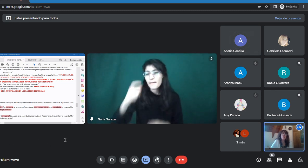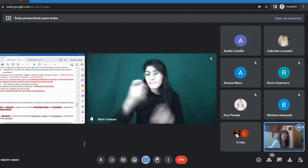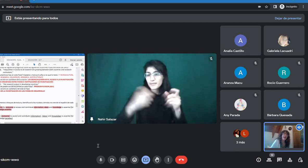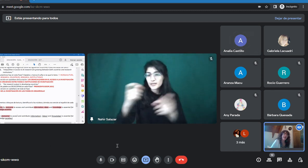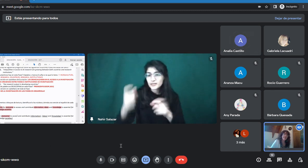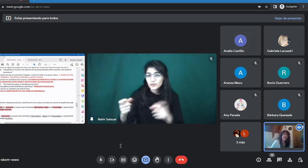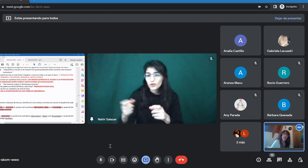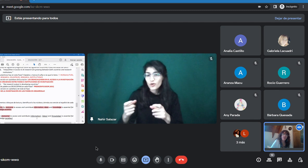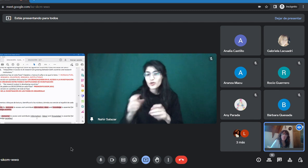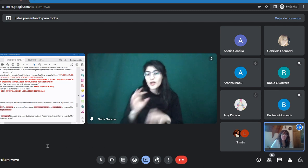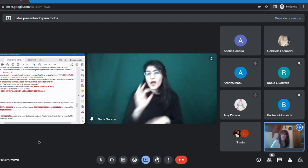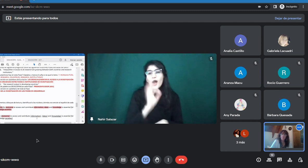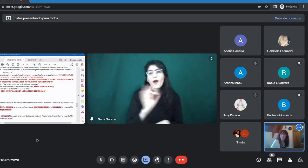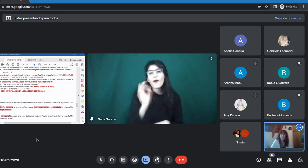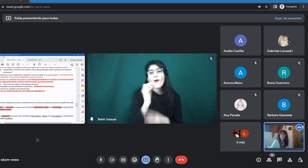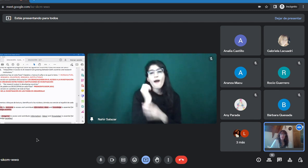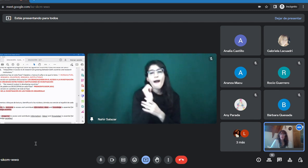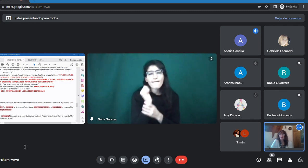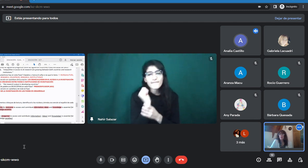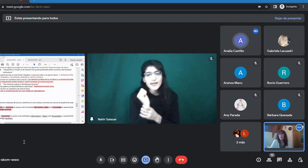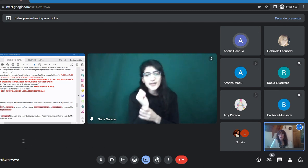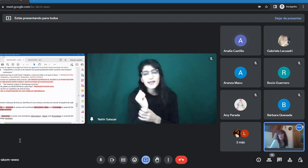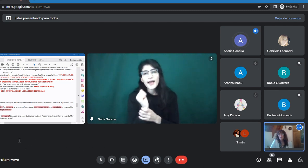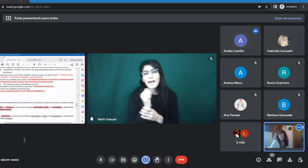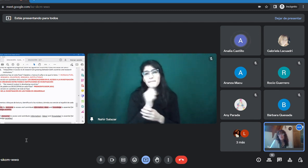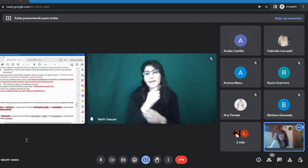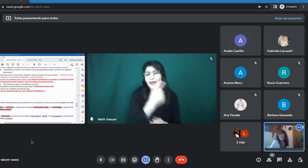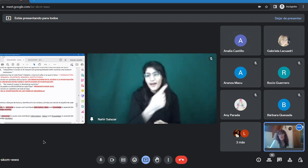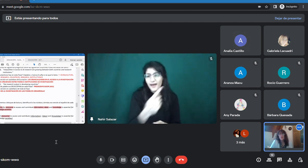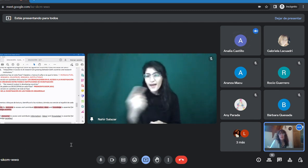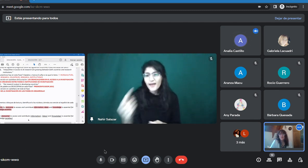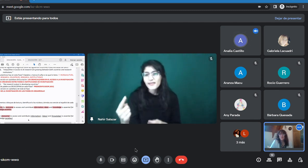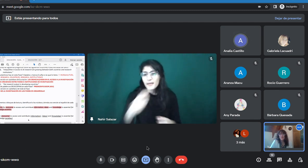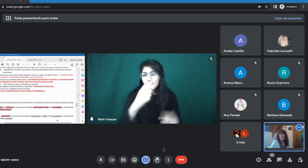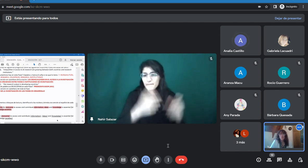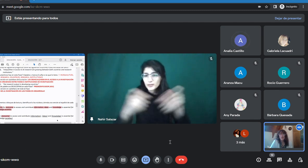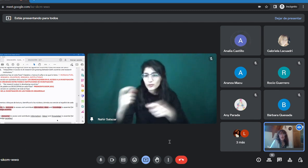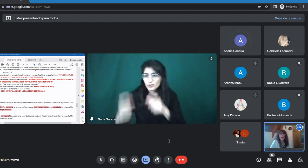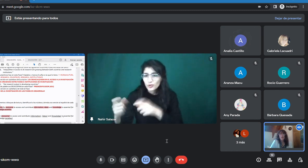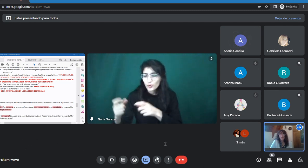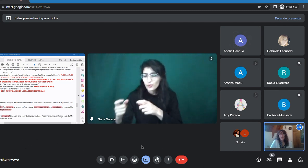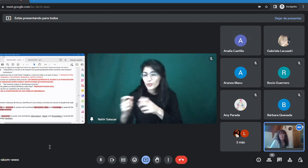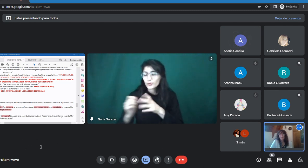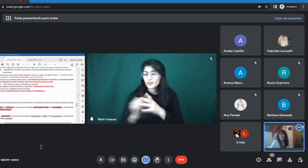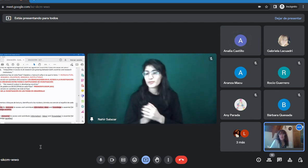persona de acceder. Para persona. Bien. O sea,